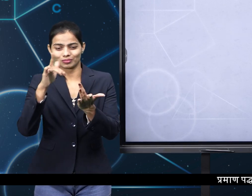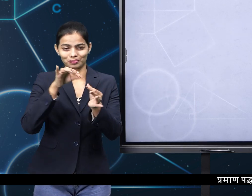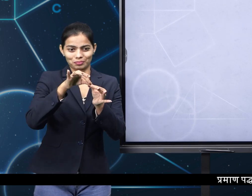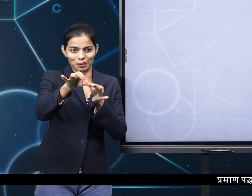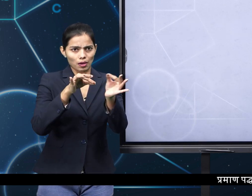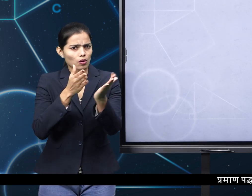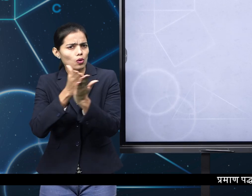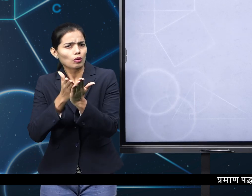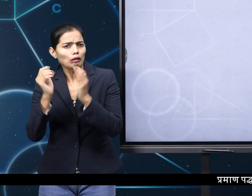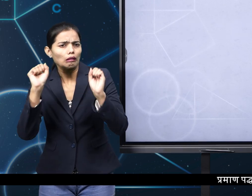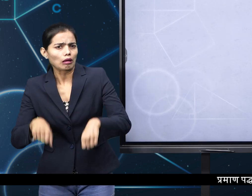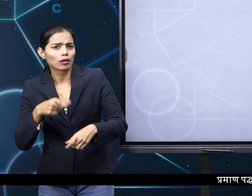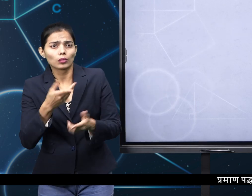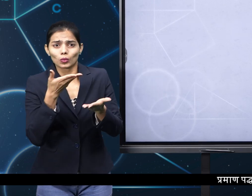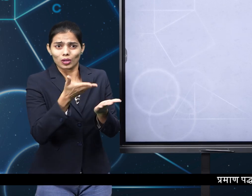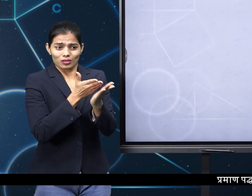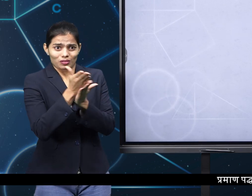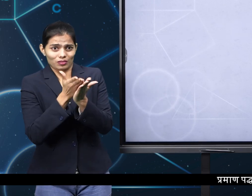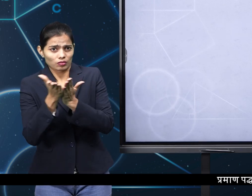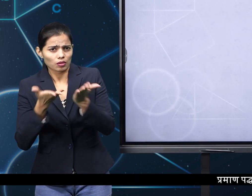प्रमाण पद्धत.